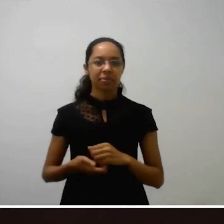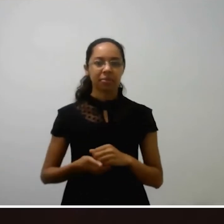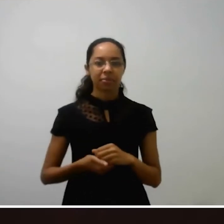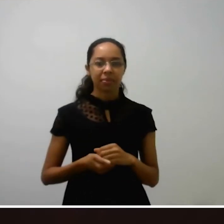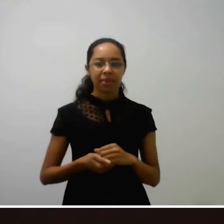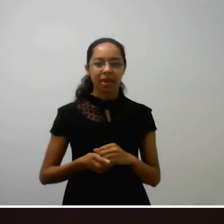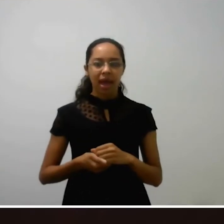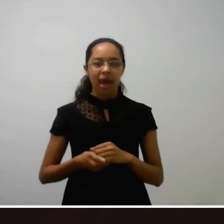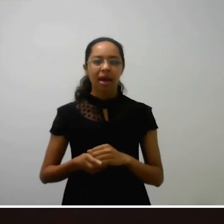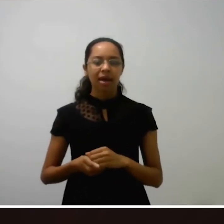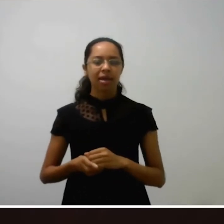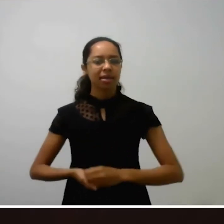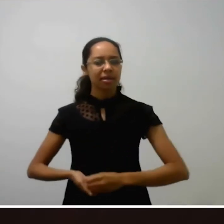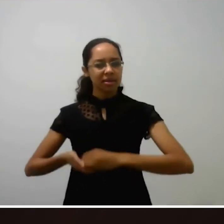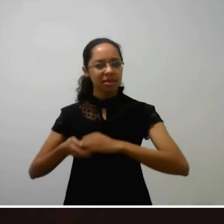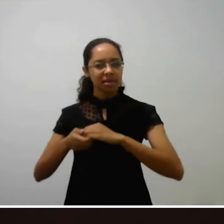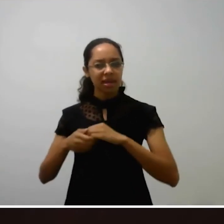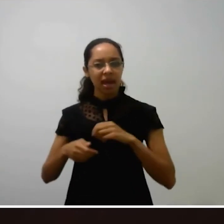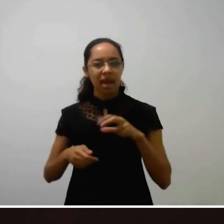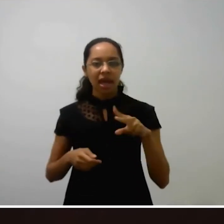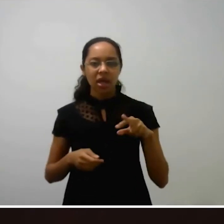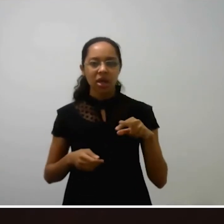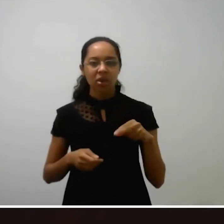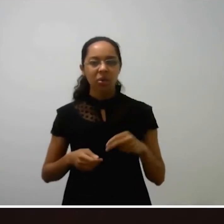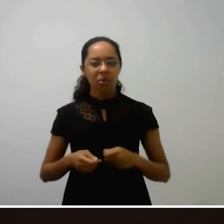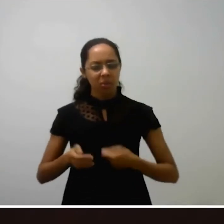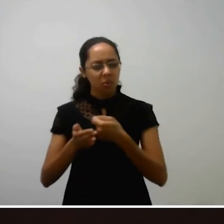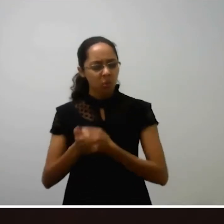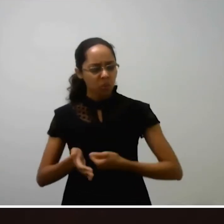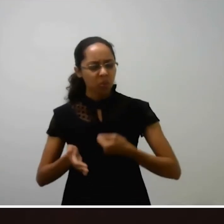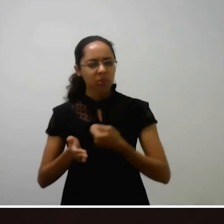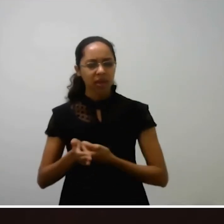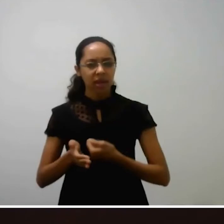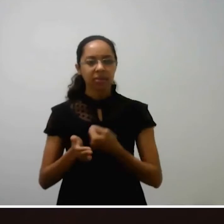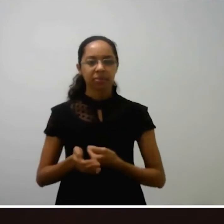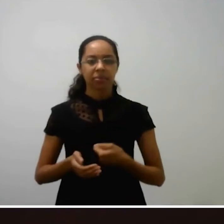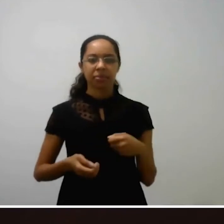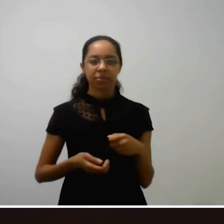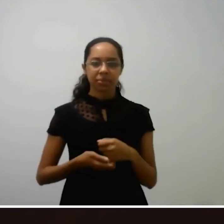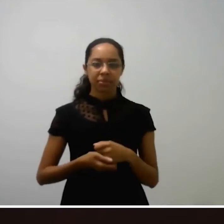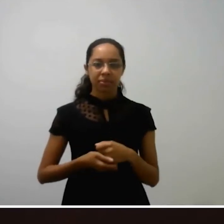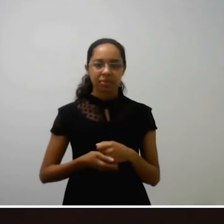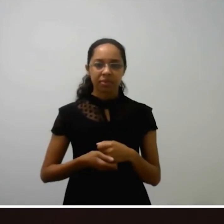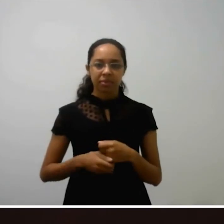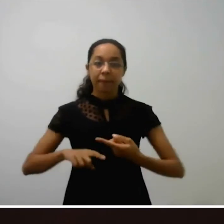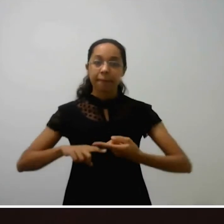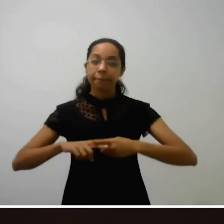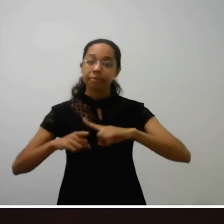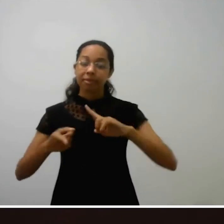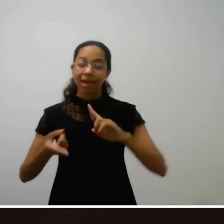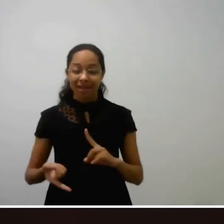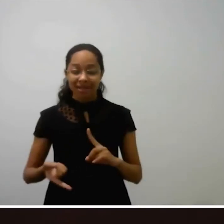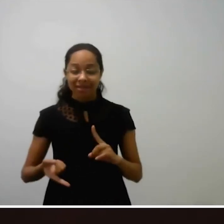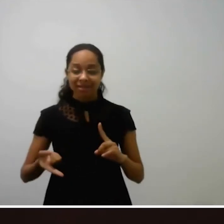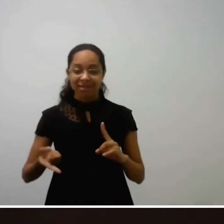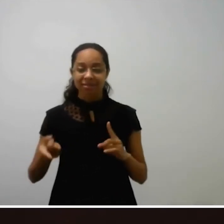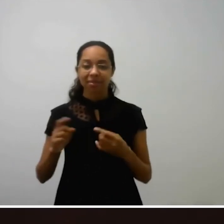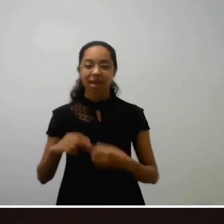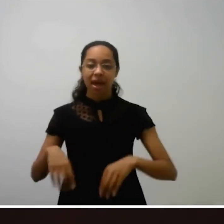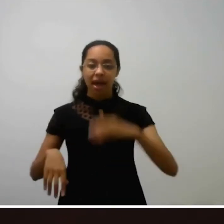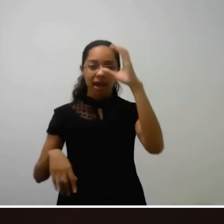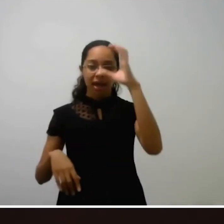do povo. Eles foram imediatamente amaldiçoados e excomungados. Eles